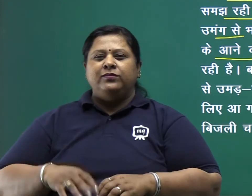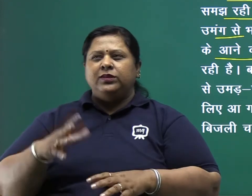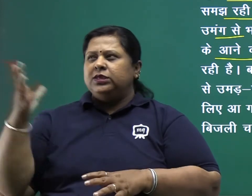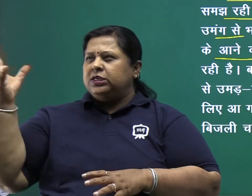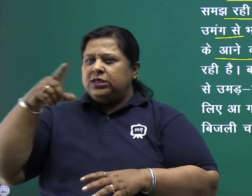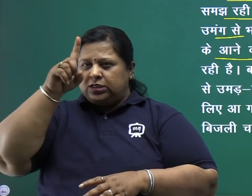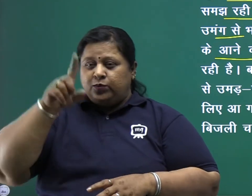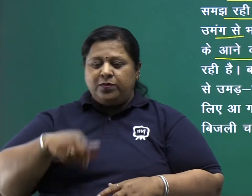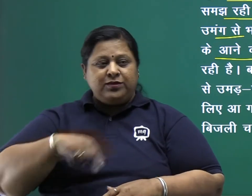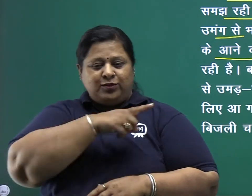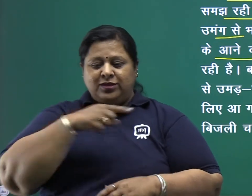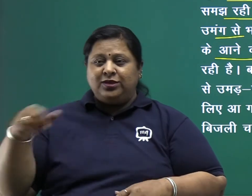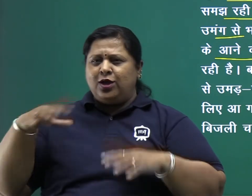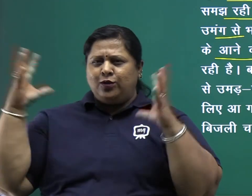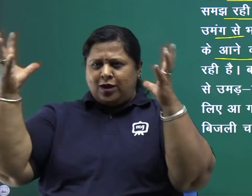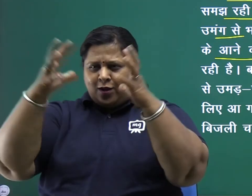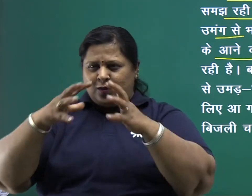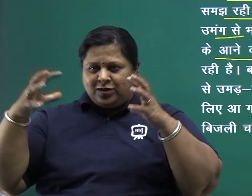चारों दिशाओं से